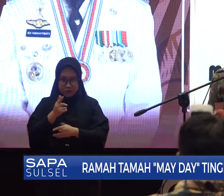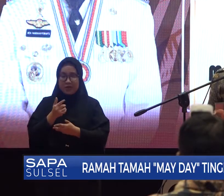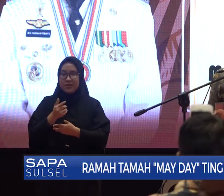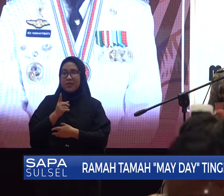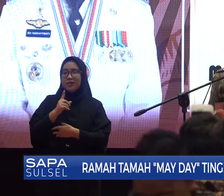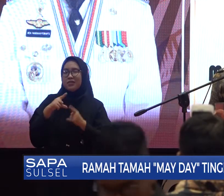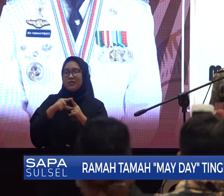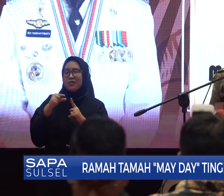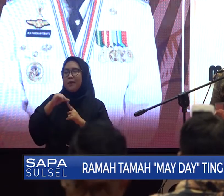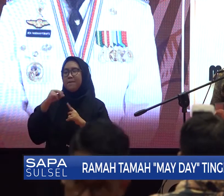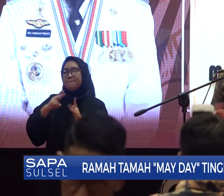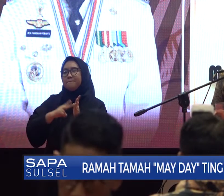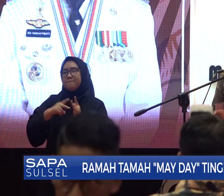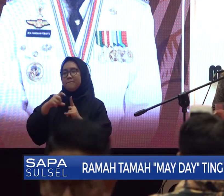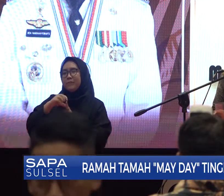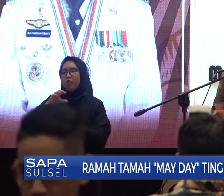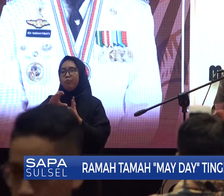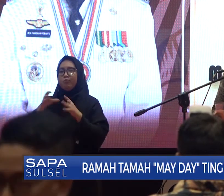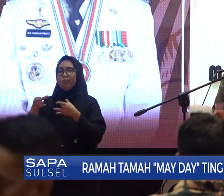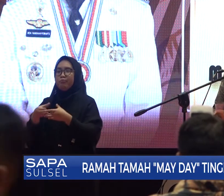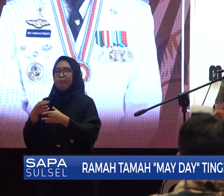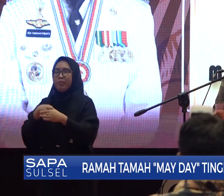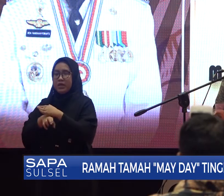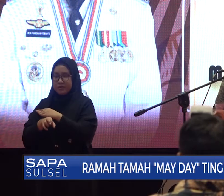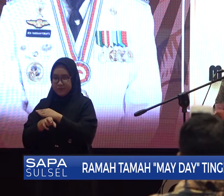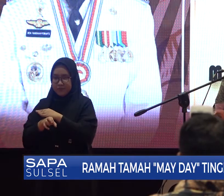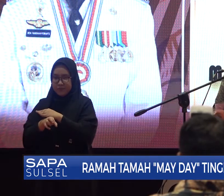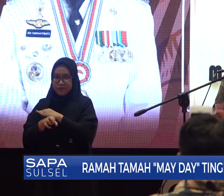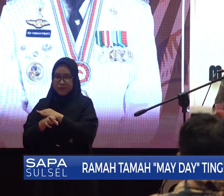apindo sebagai bagian daripada tripartit